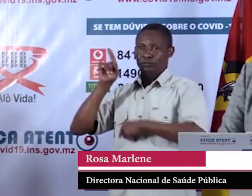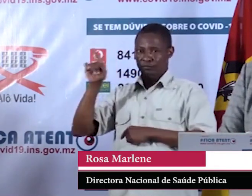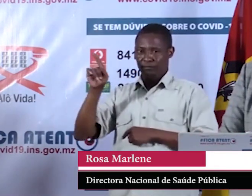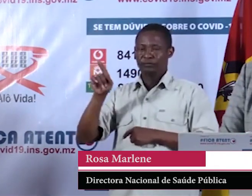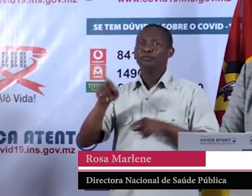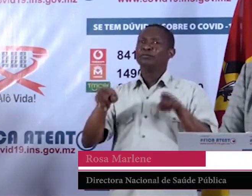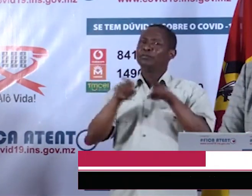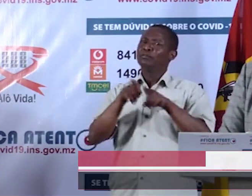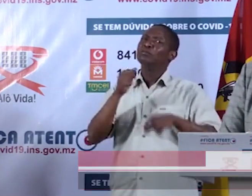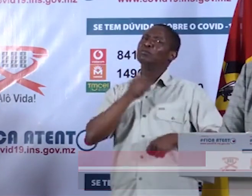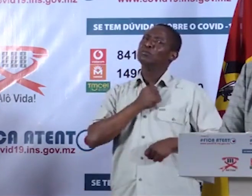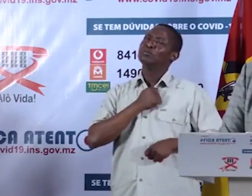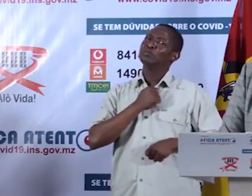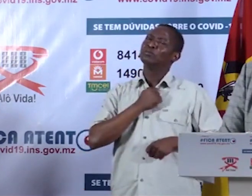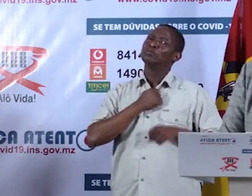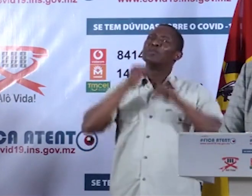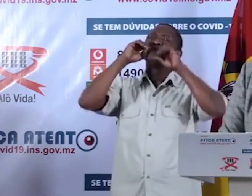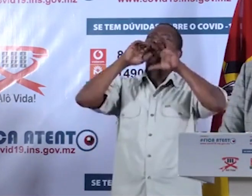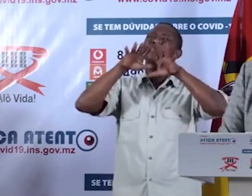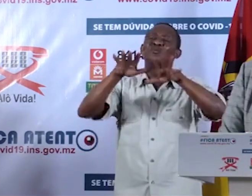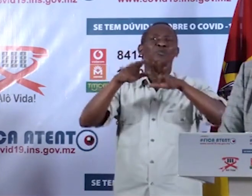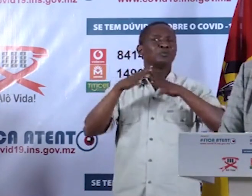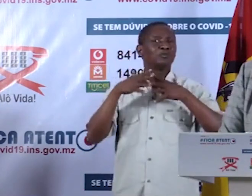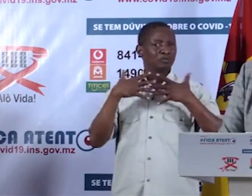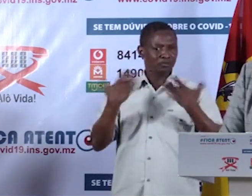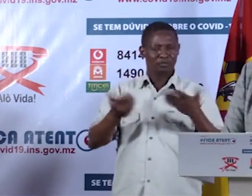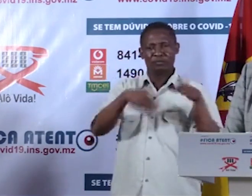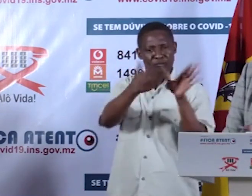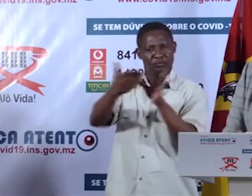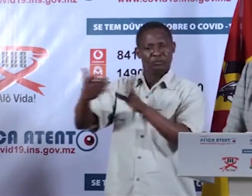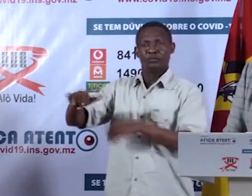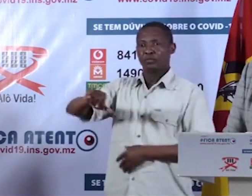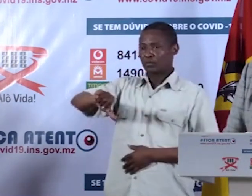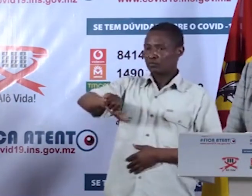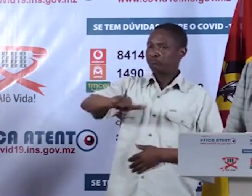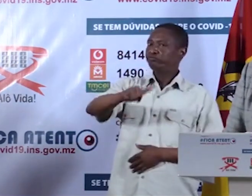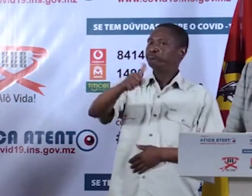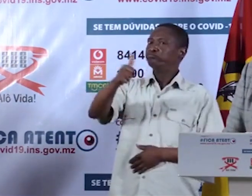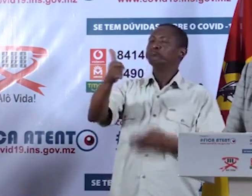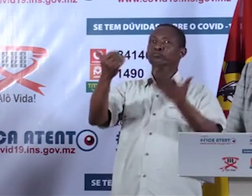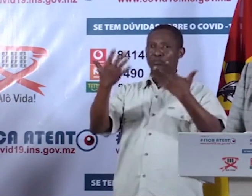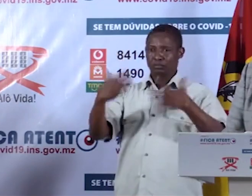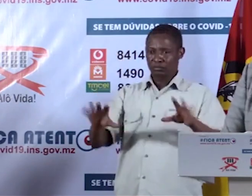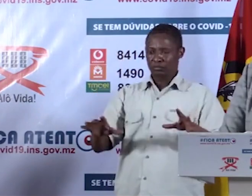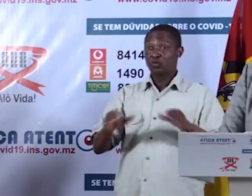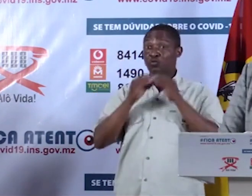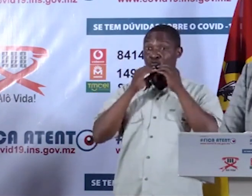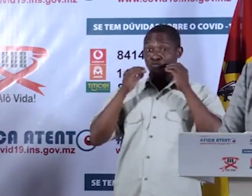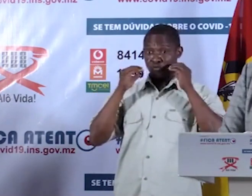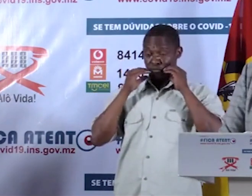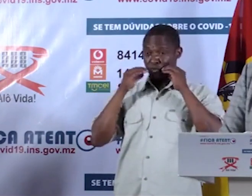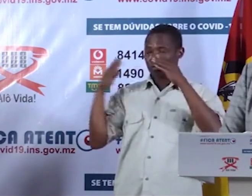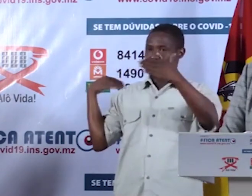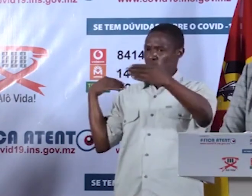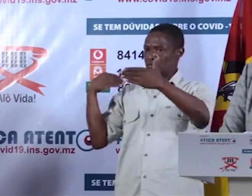Também gostaríamos de partilhar informação sobre os recuperados. Temos neste momento no nosso país